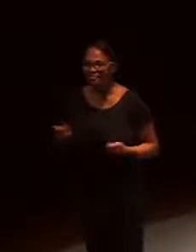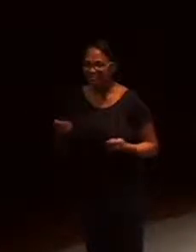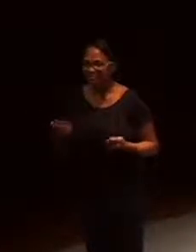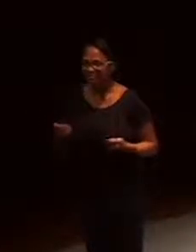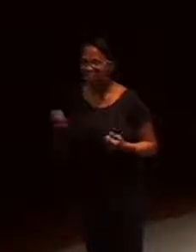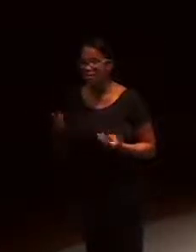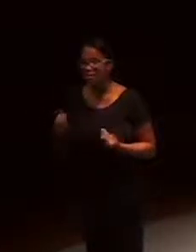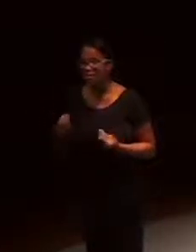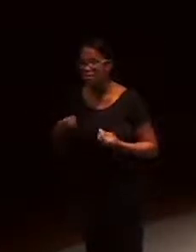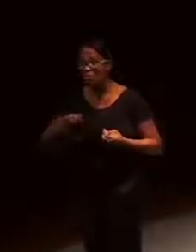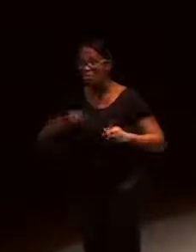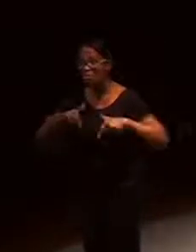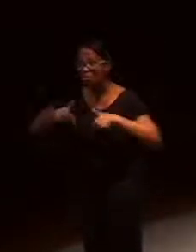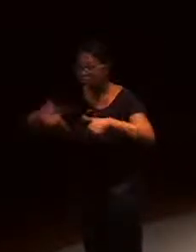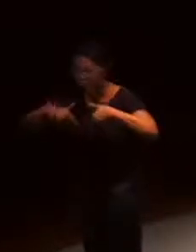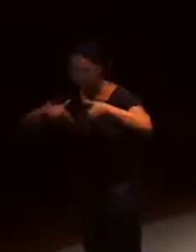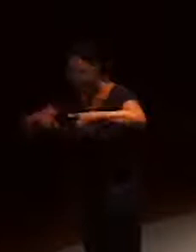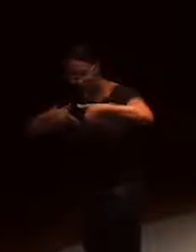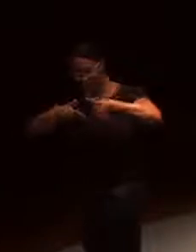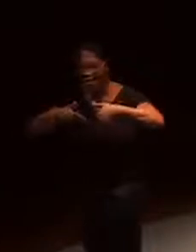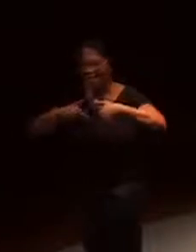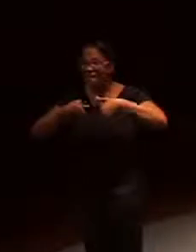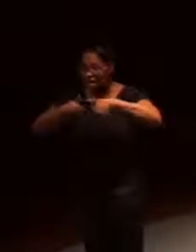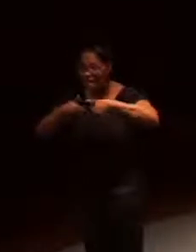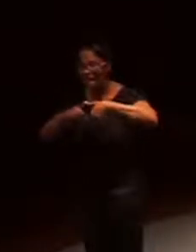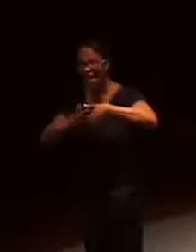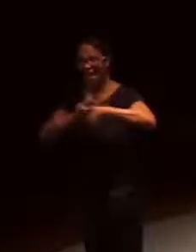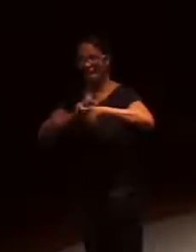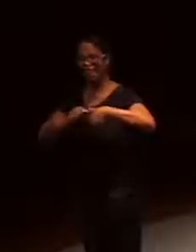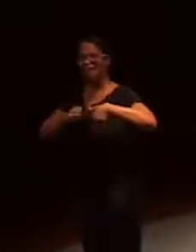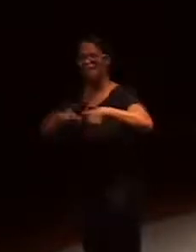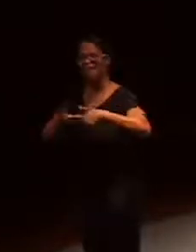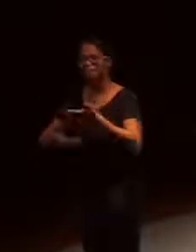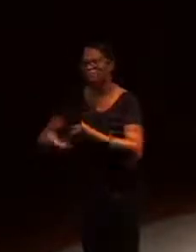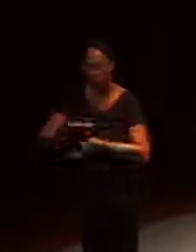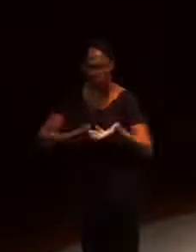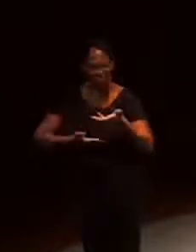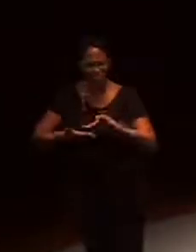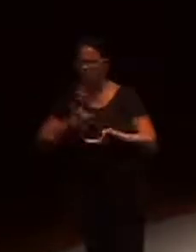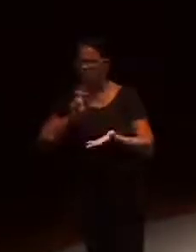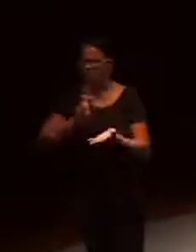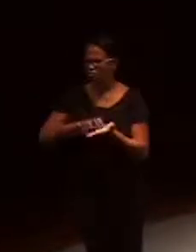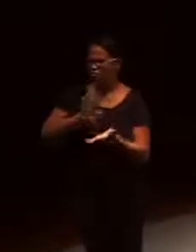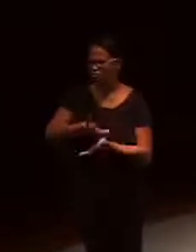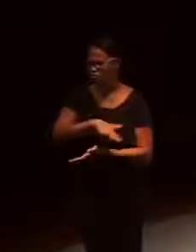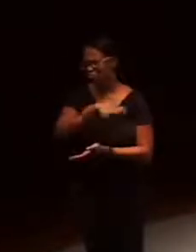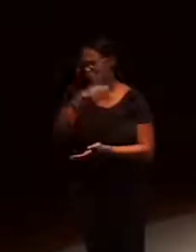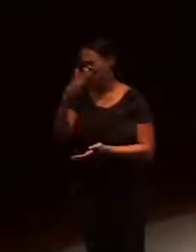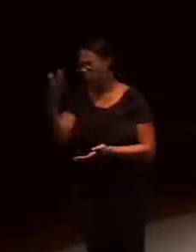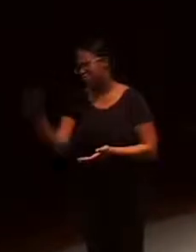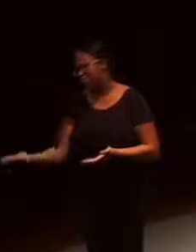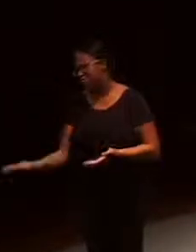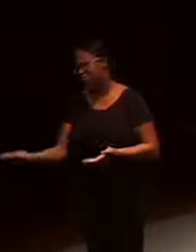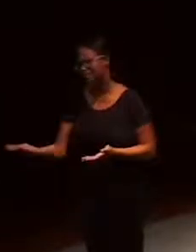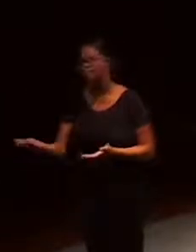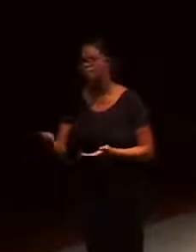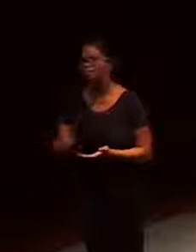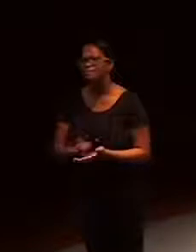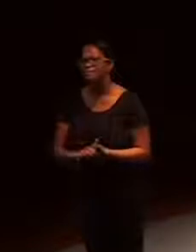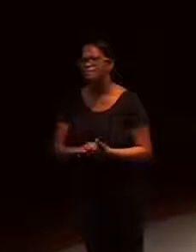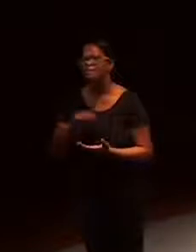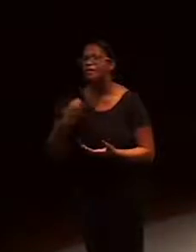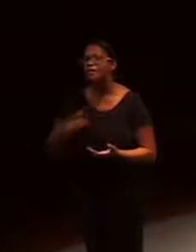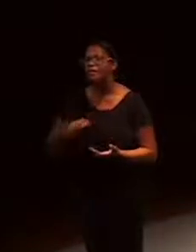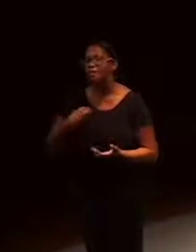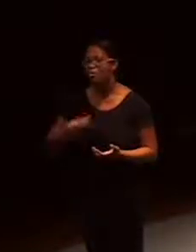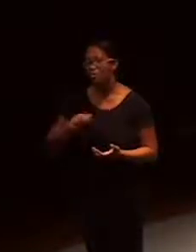de muita movimentação de afetos nossa aqui hoje, né? Desde de manhã nós estamos